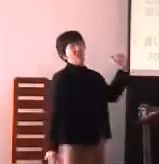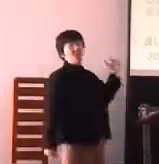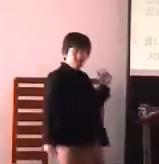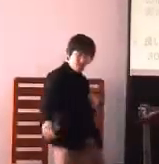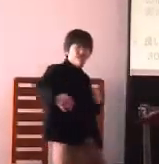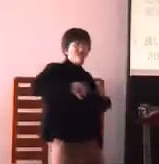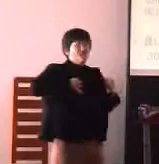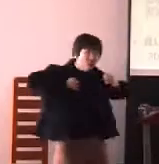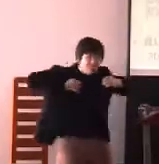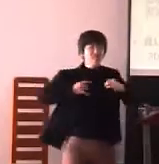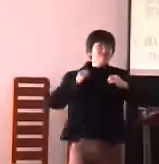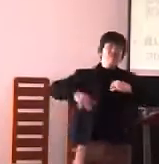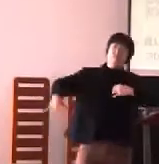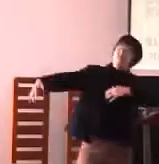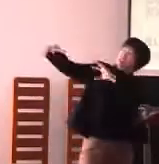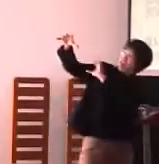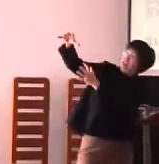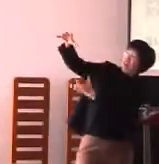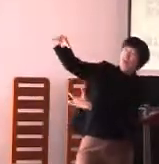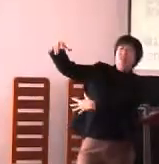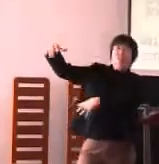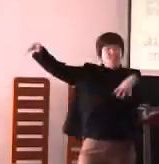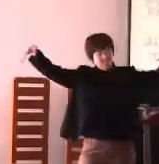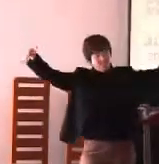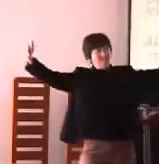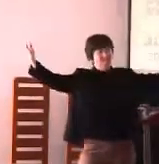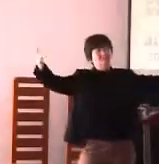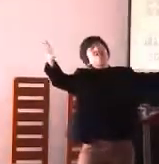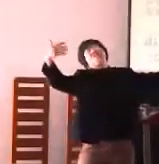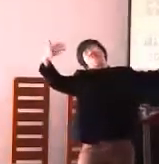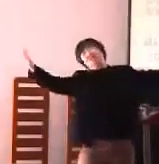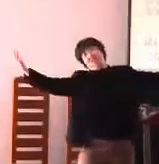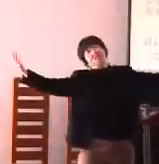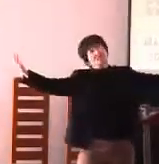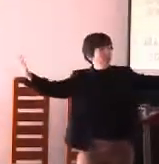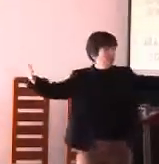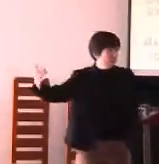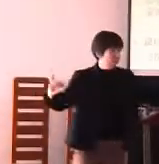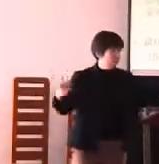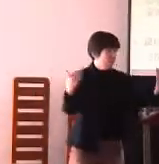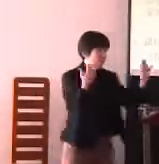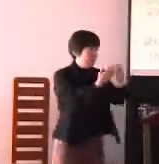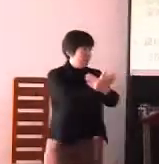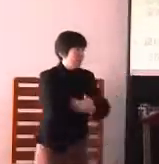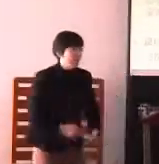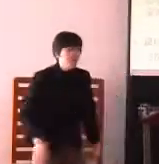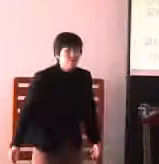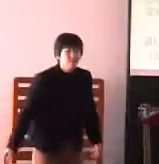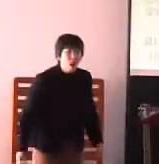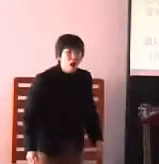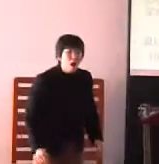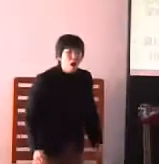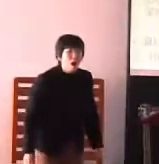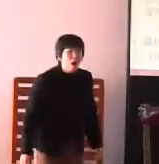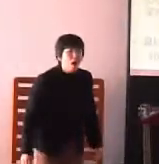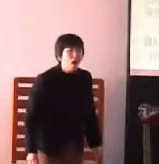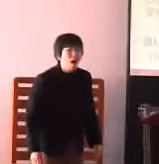もう本当言葉に尽くせない喜びになりますはあこれです皆さん